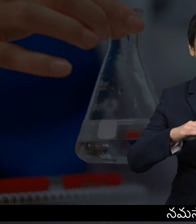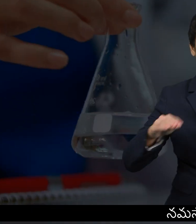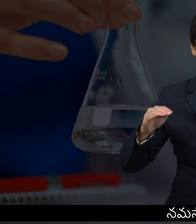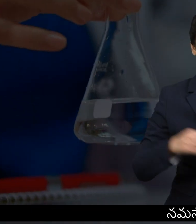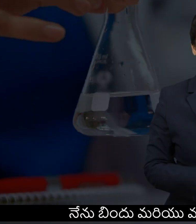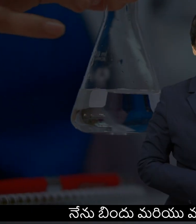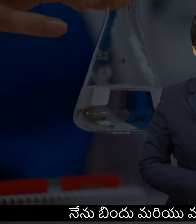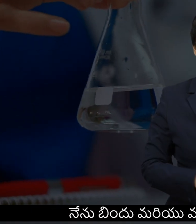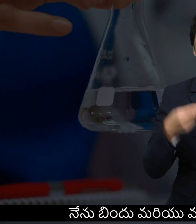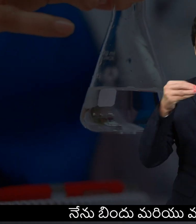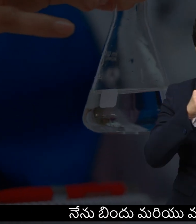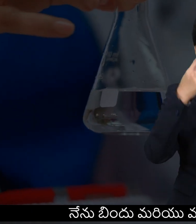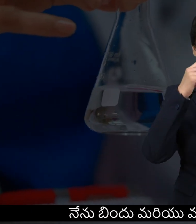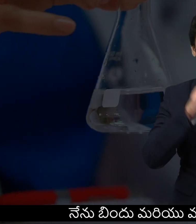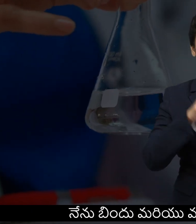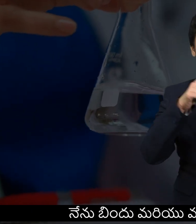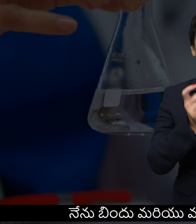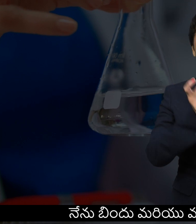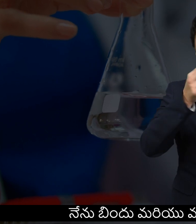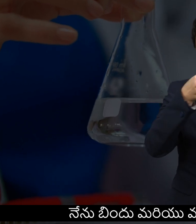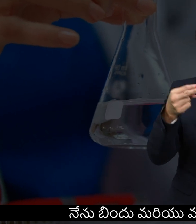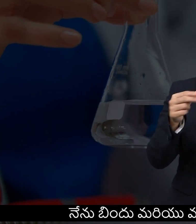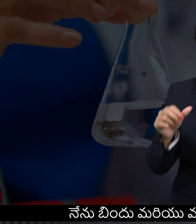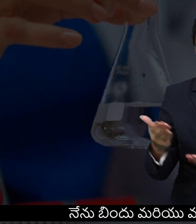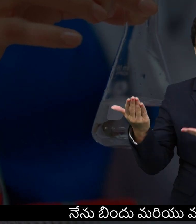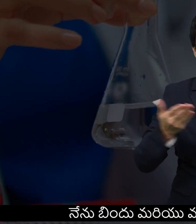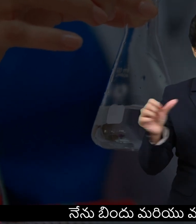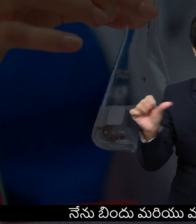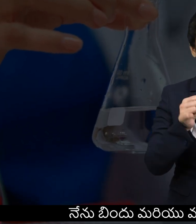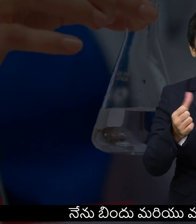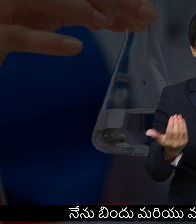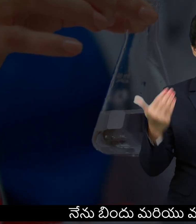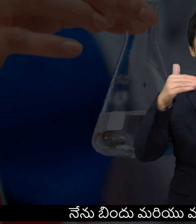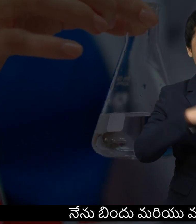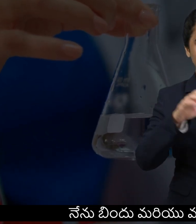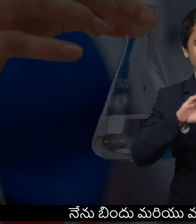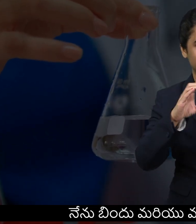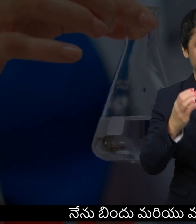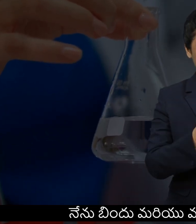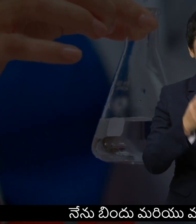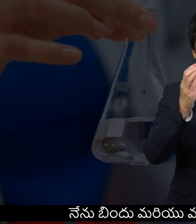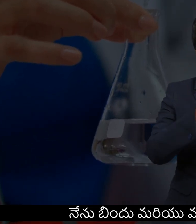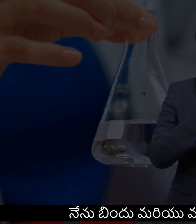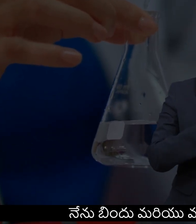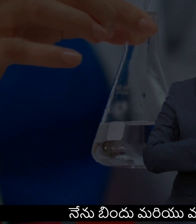నమస్కారం పిల్లలు, నేను బిందు మరియు మరొక పాఠం కోసం తిరిగి స్వాగతం.